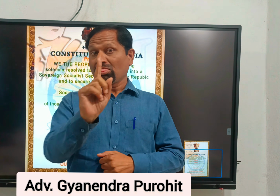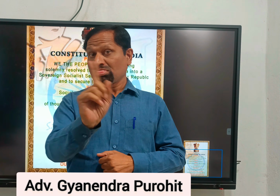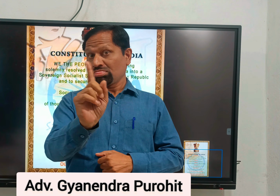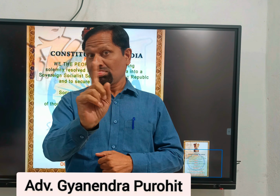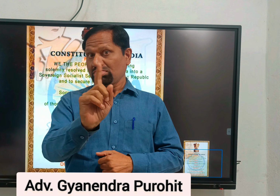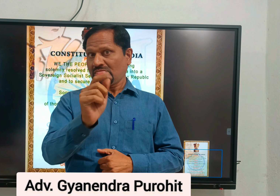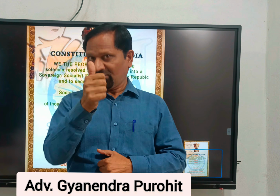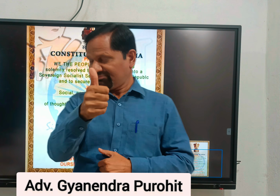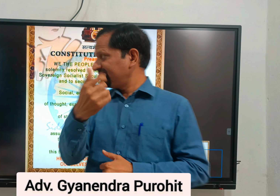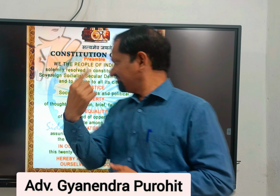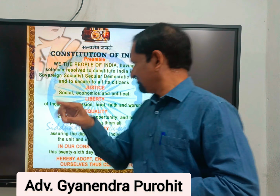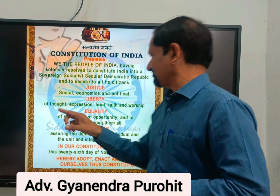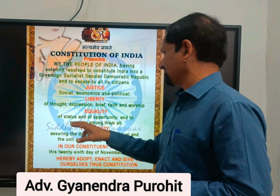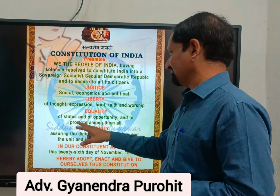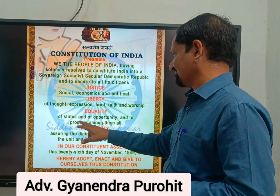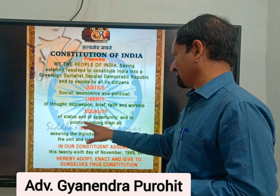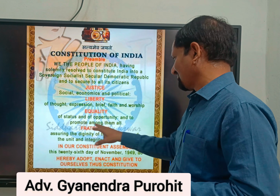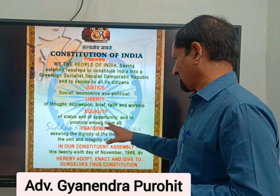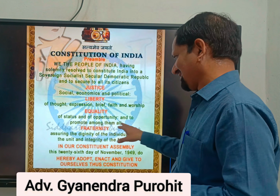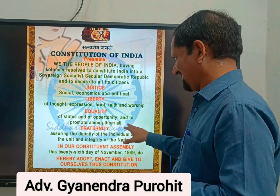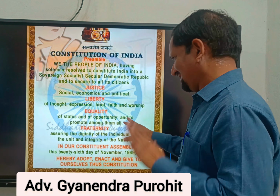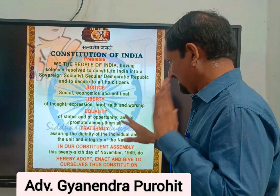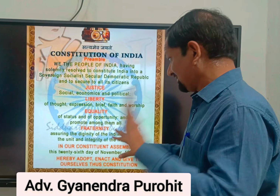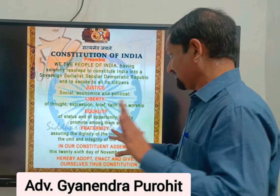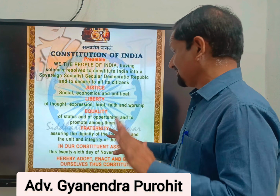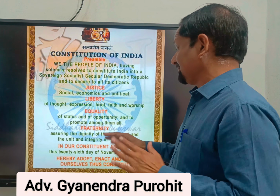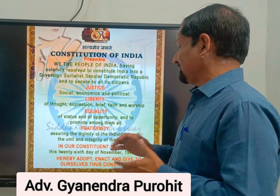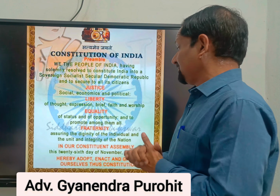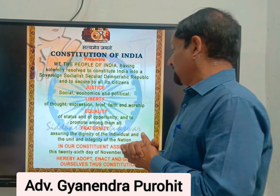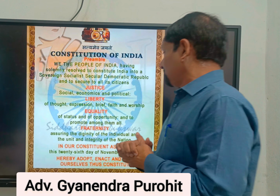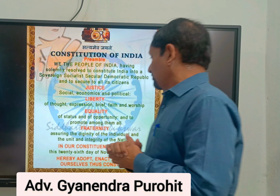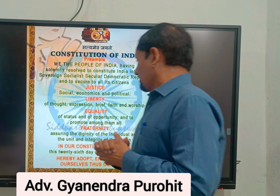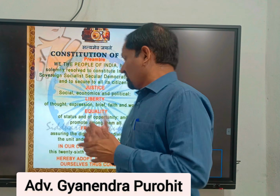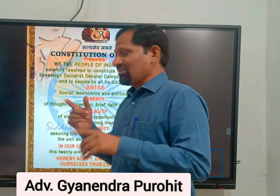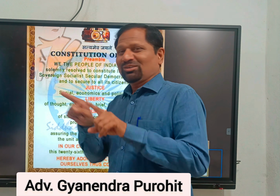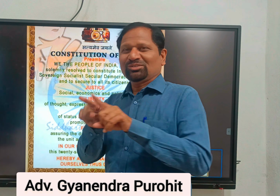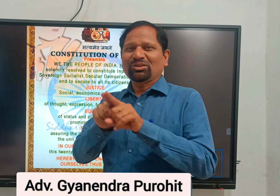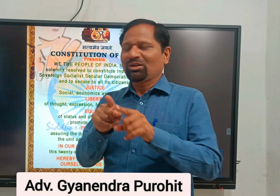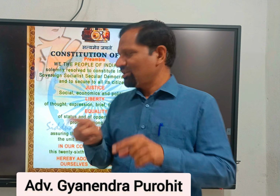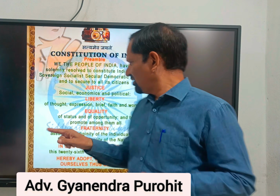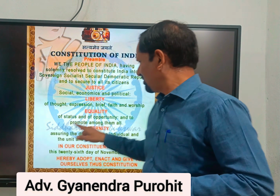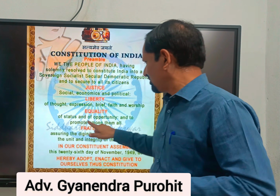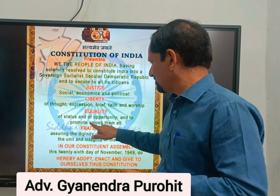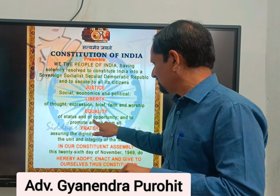समानता ये मुख्य मूल है हमारे इस प्रस्तावना में।